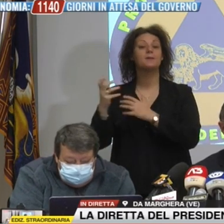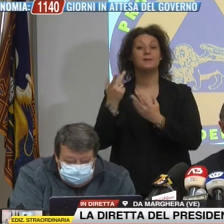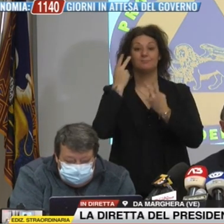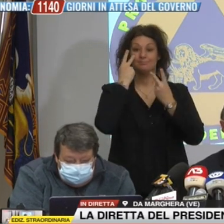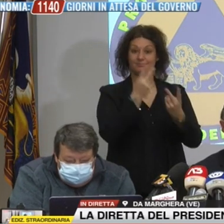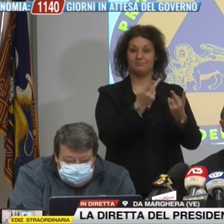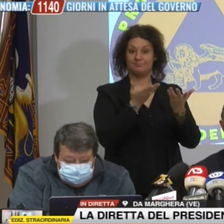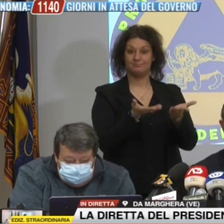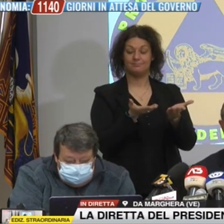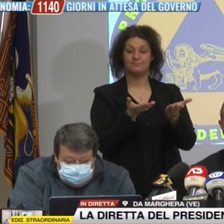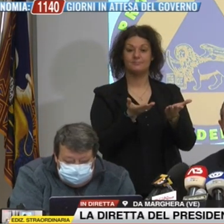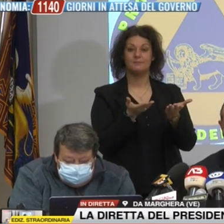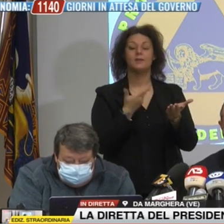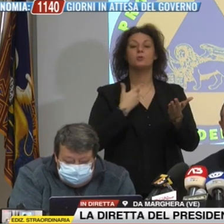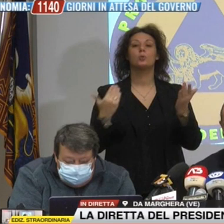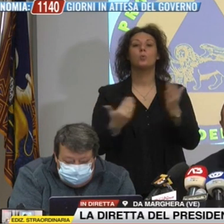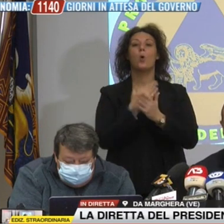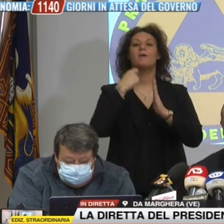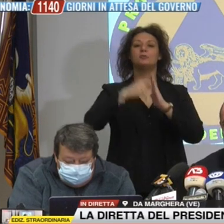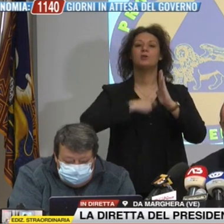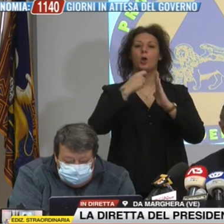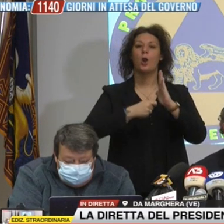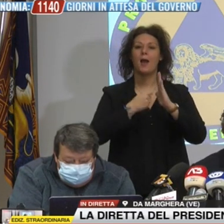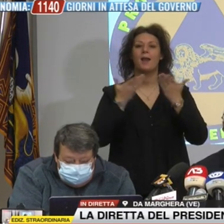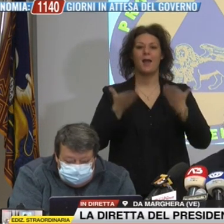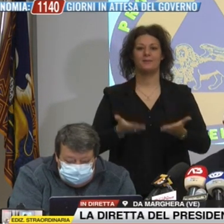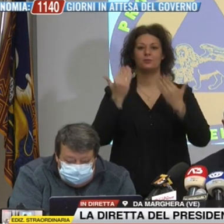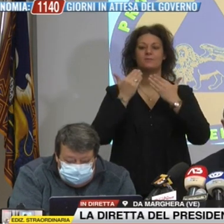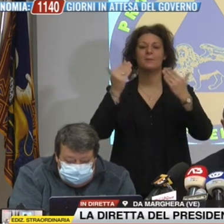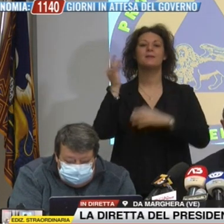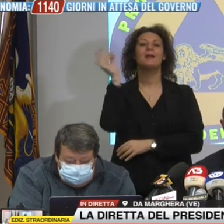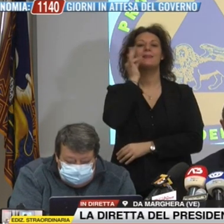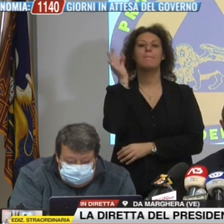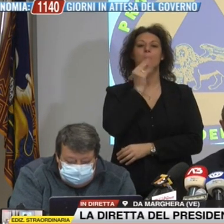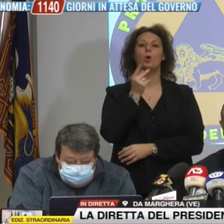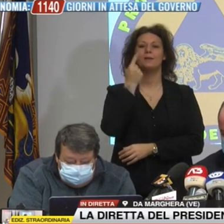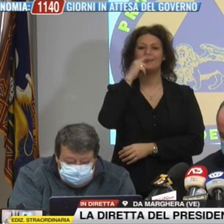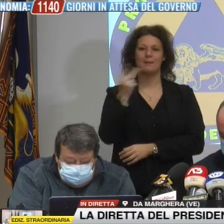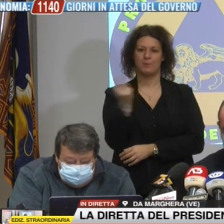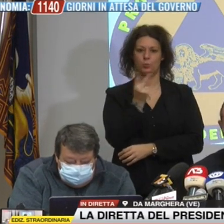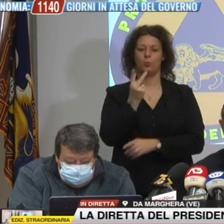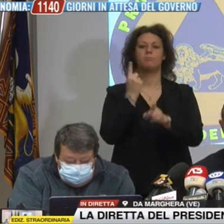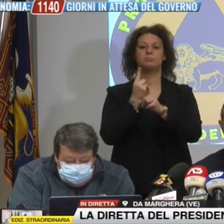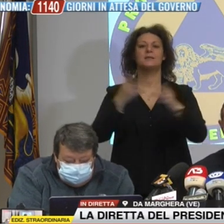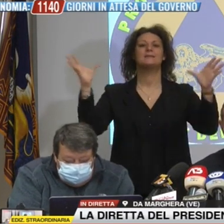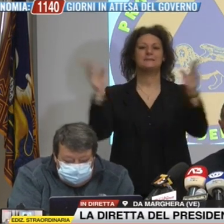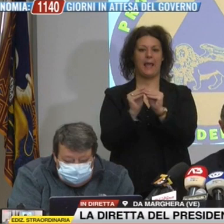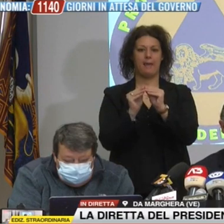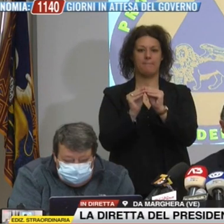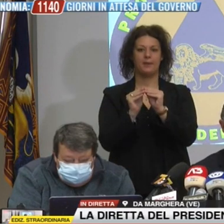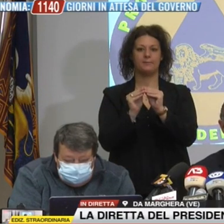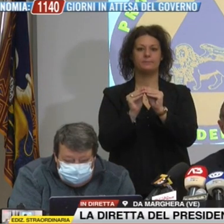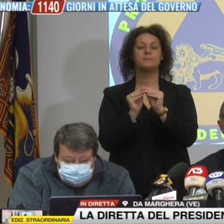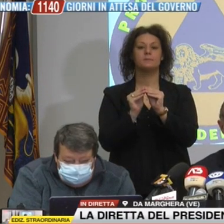peraltro adesso in virtù della nuova circolare i tamponi vanno sommati, quindi non c'è neanche più l'imbarazzo nel dire queste cose. Quindi